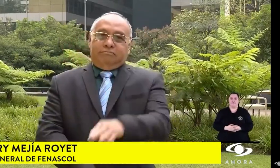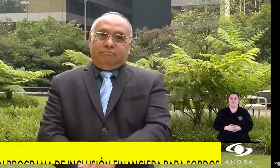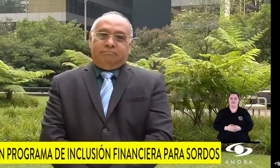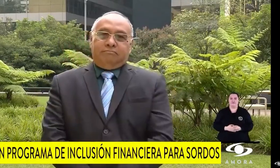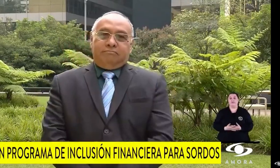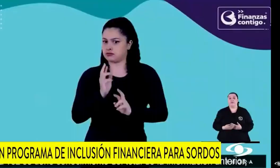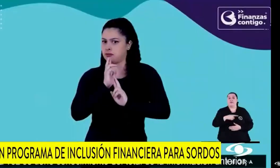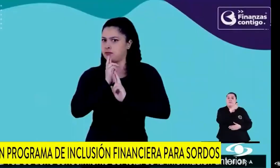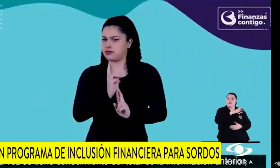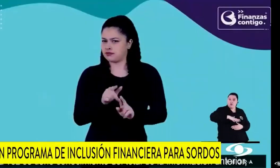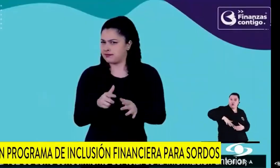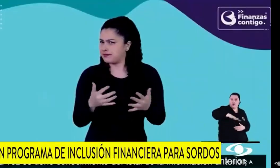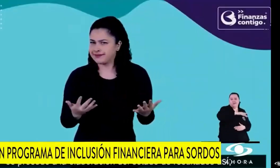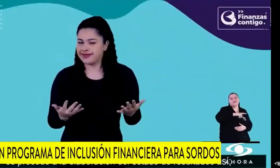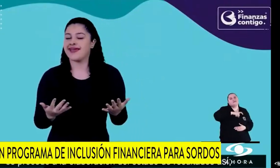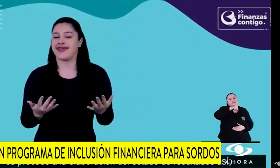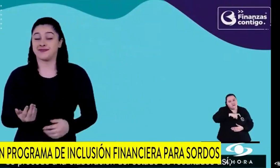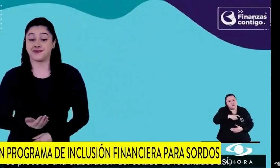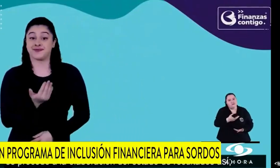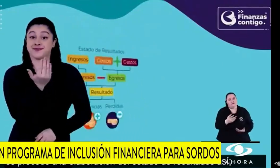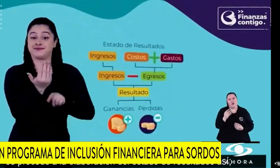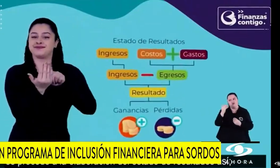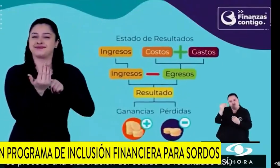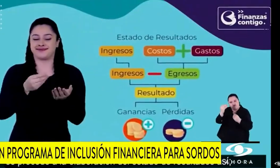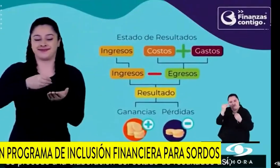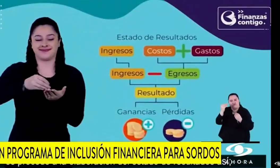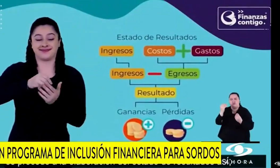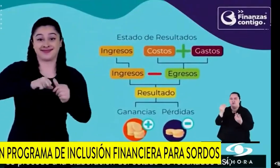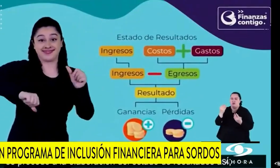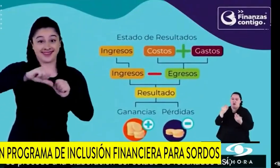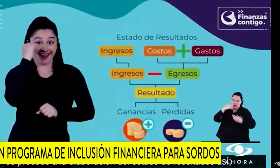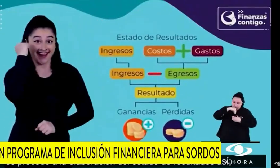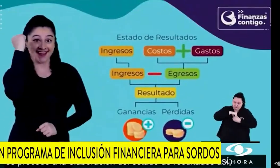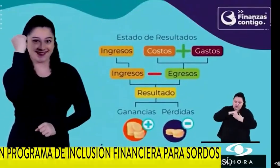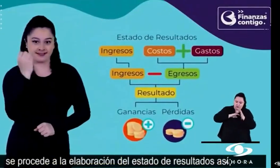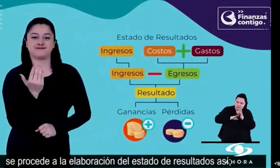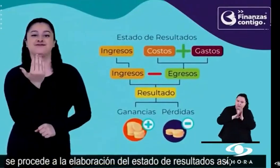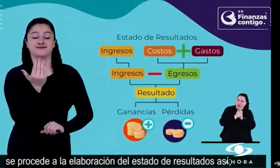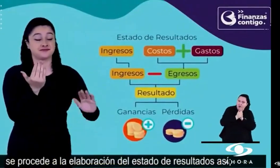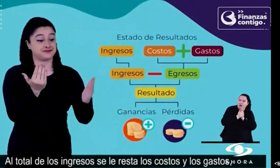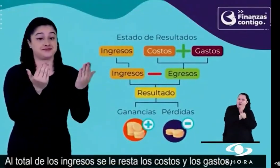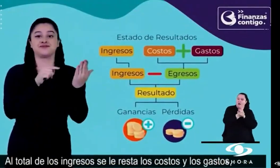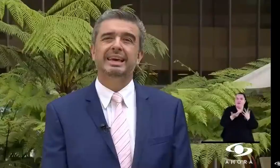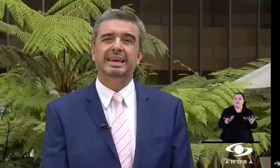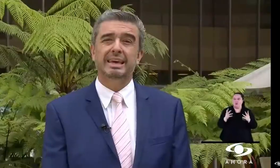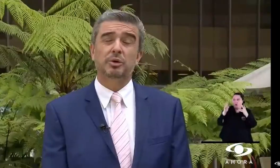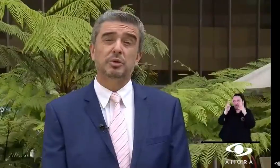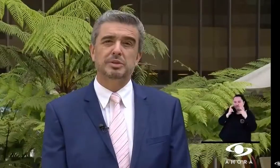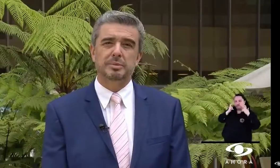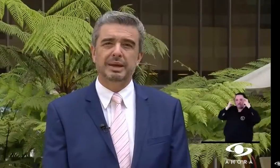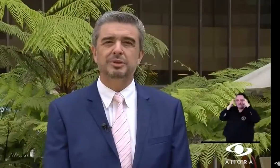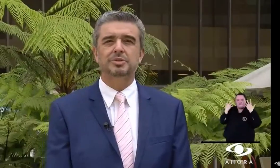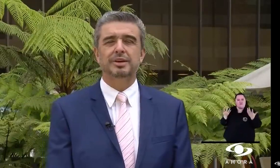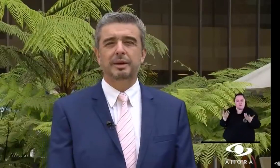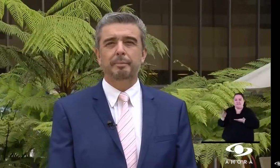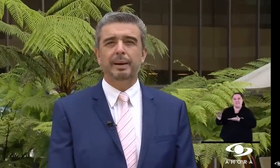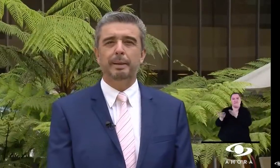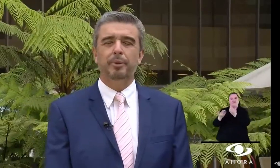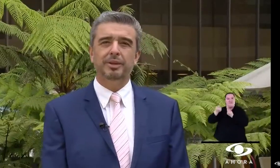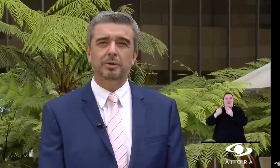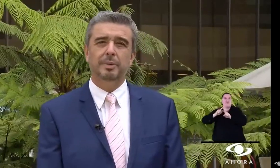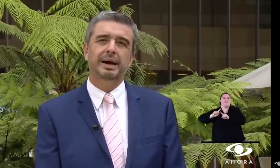al desarrollo del país. La población necesita tener habilidades, desarrollar habilidades y conocimientos